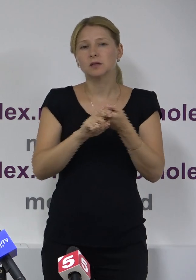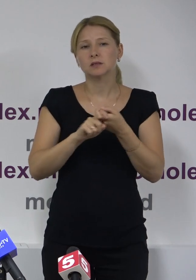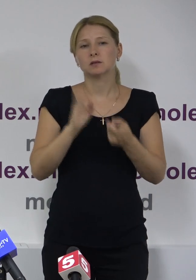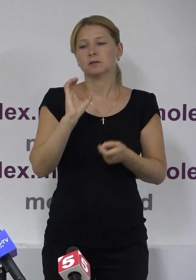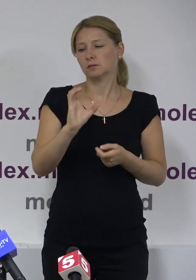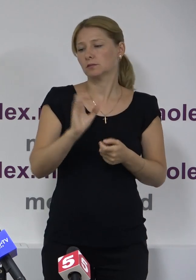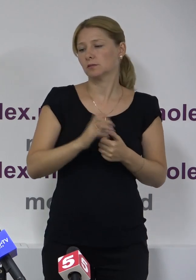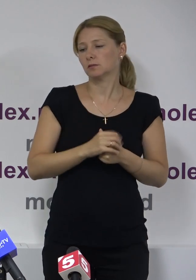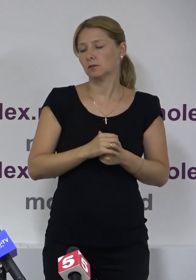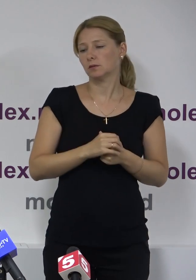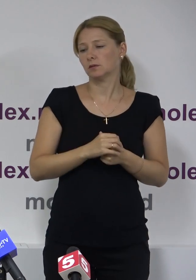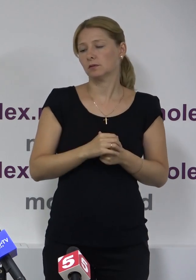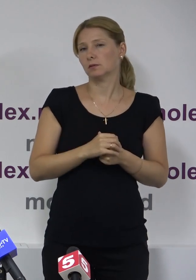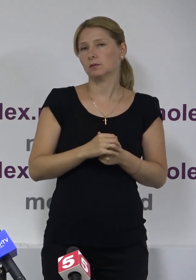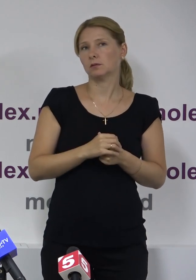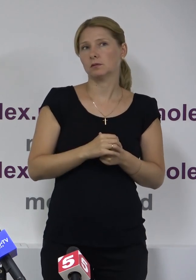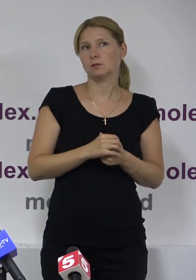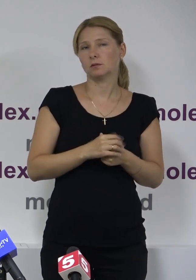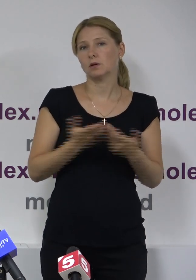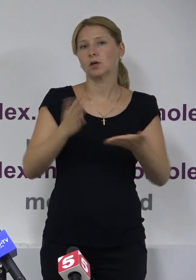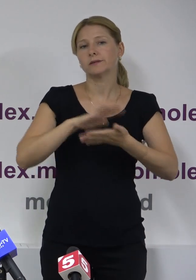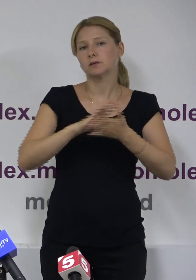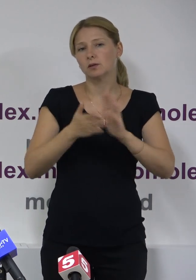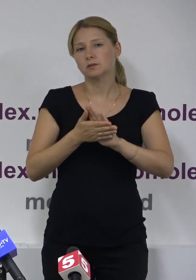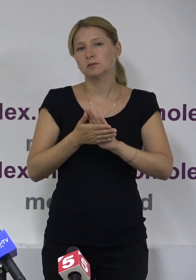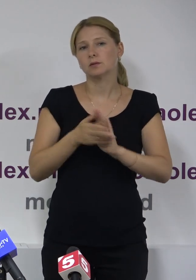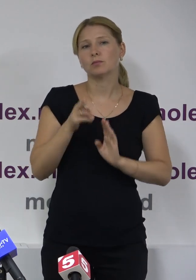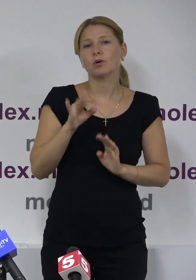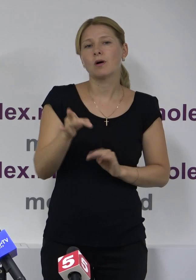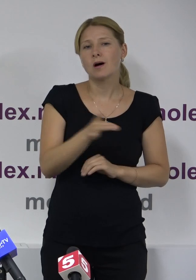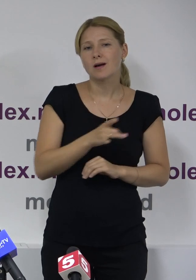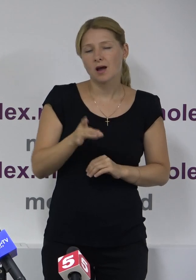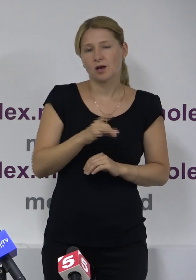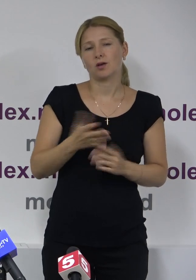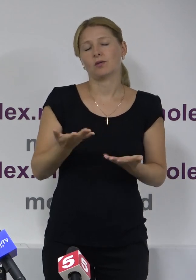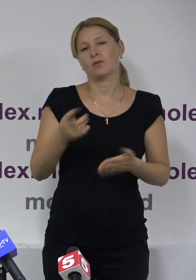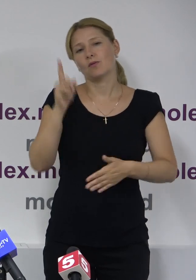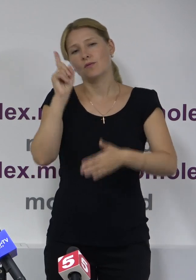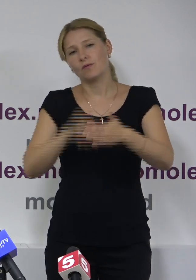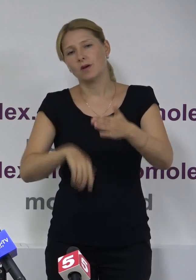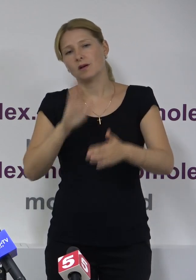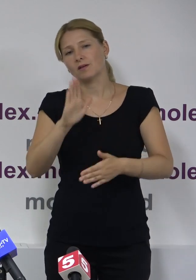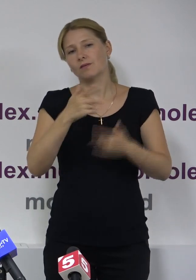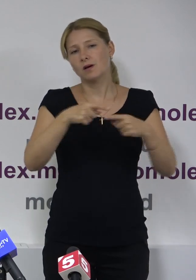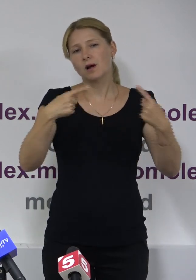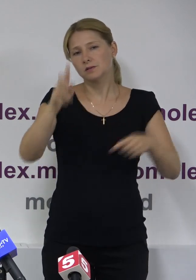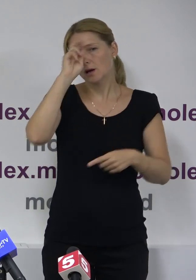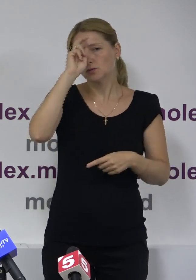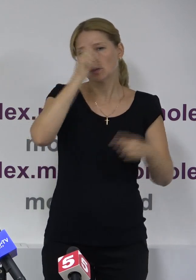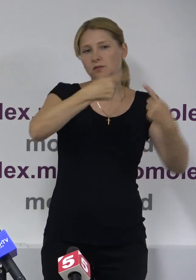privește, eu știu, situația regională, încrederea în instituții și așa mai